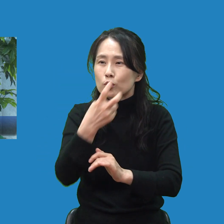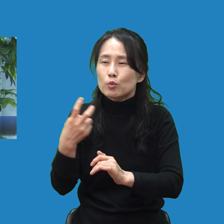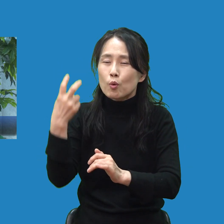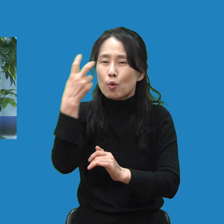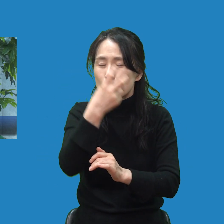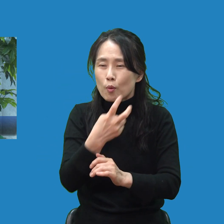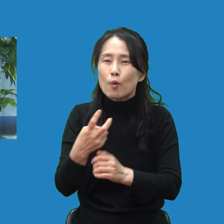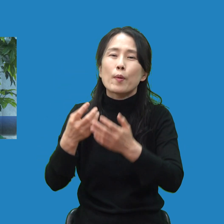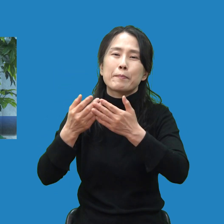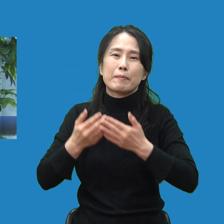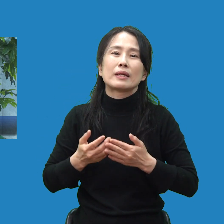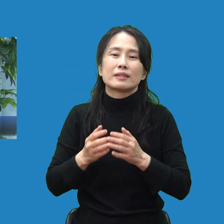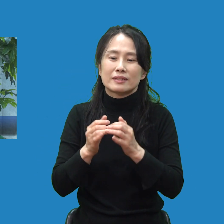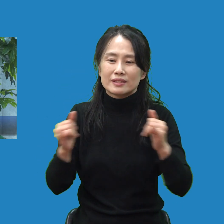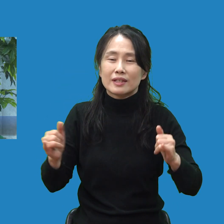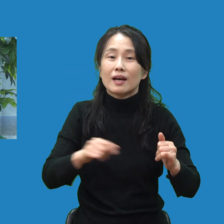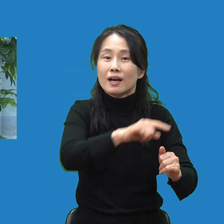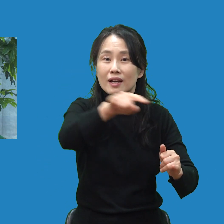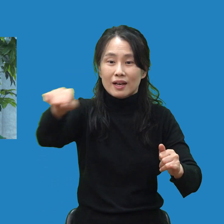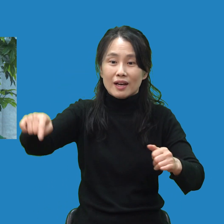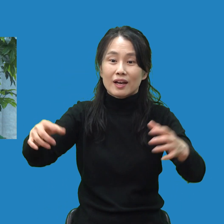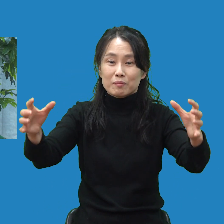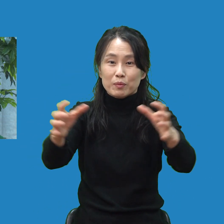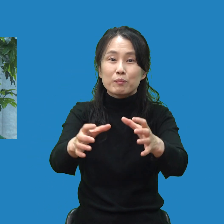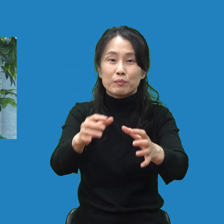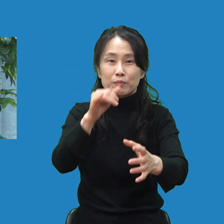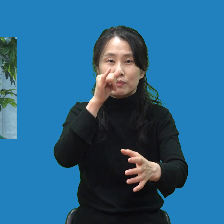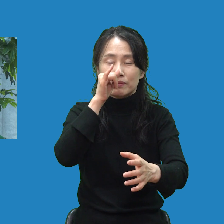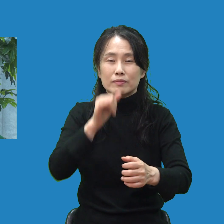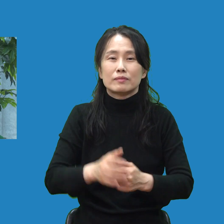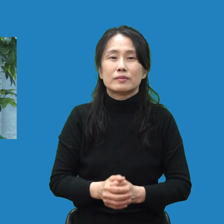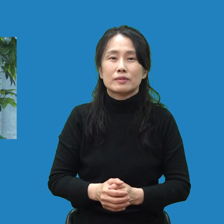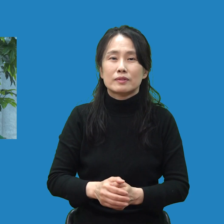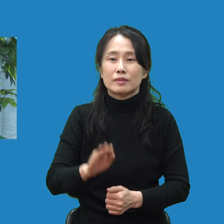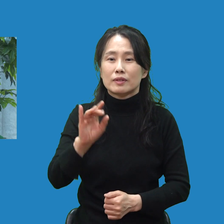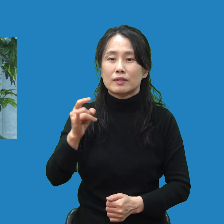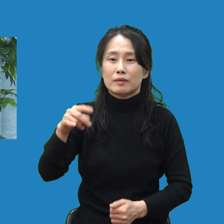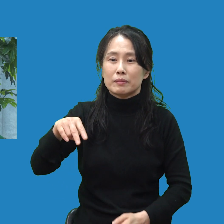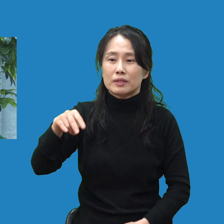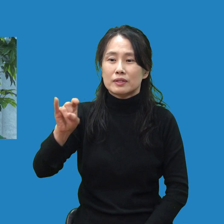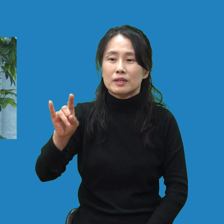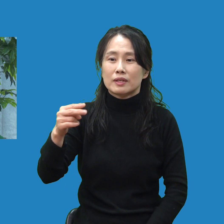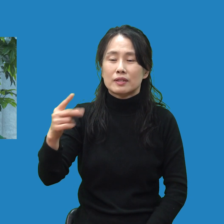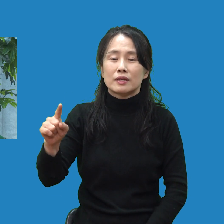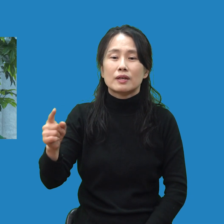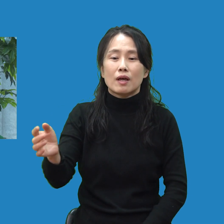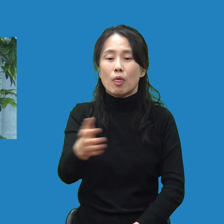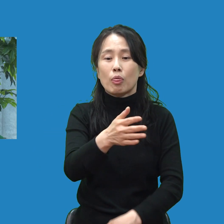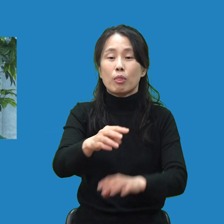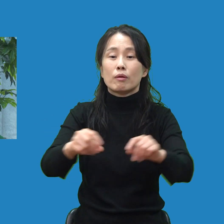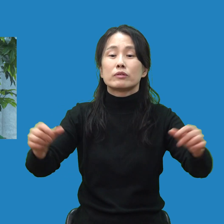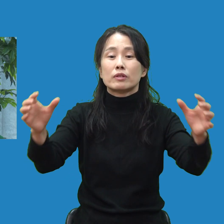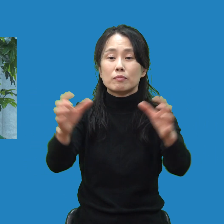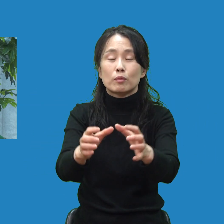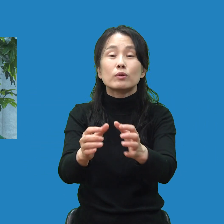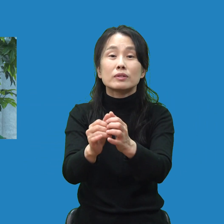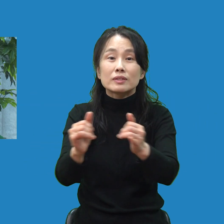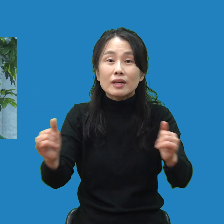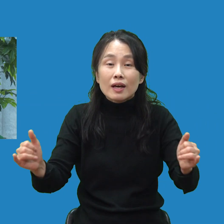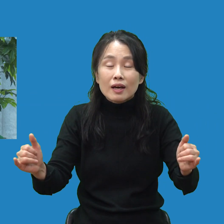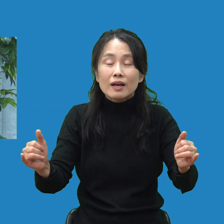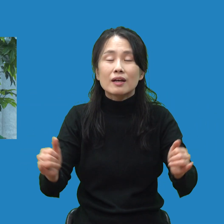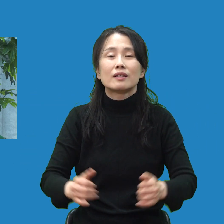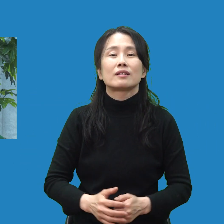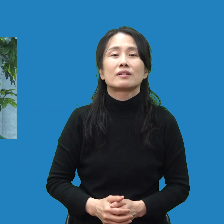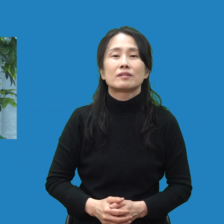자로 그리고 있어요. 이 베세다 빈들에 모인 이 무리는 마가복음 6장 1절에서 6절에